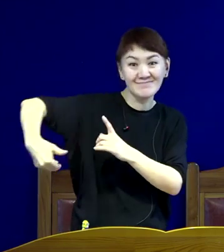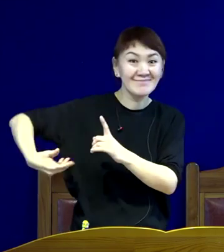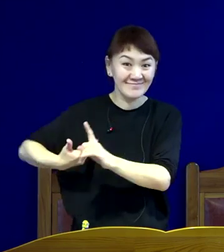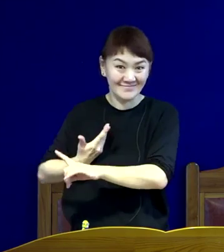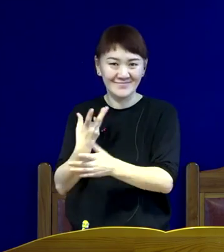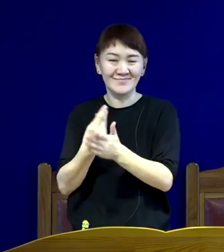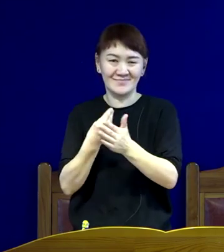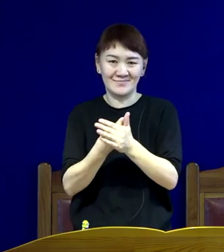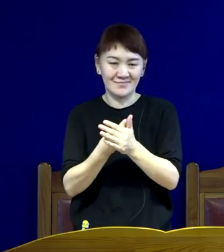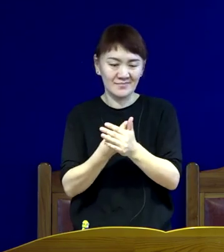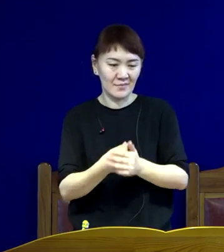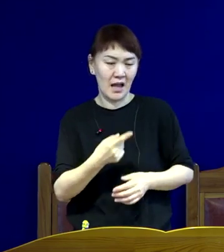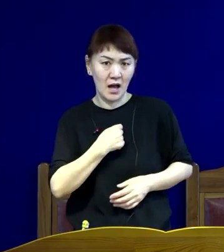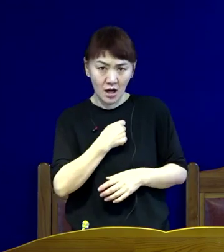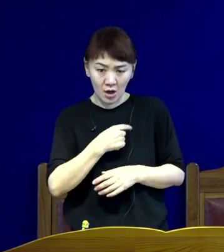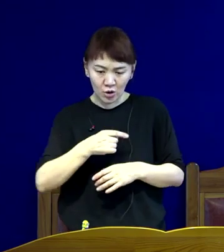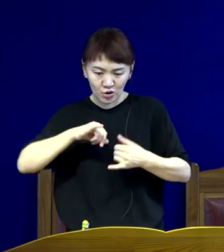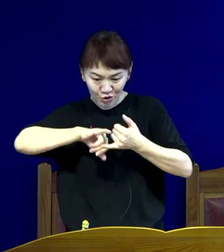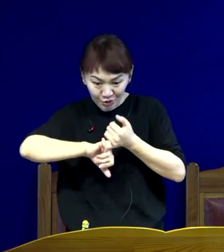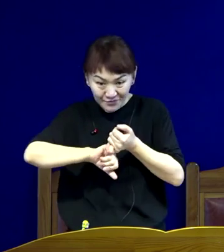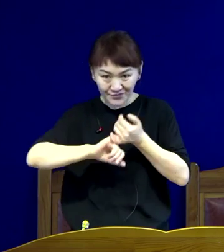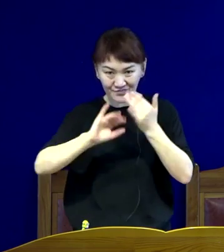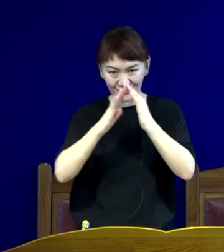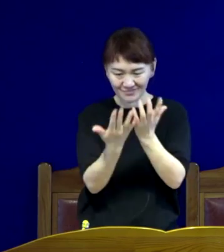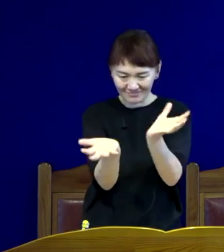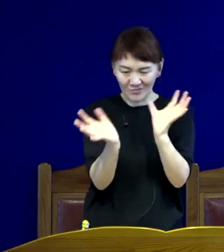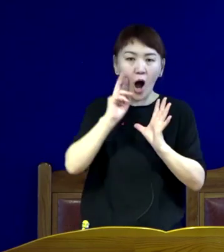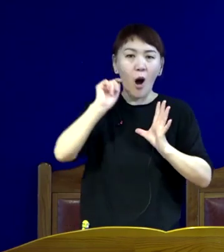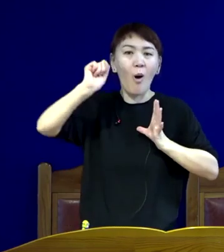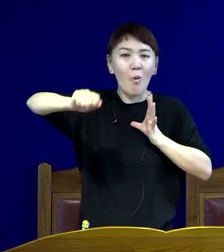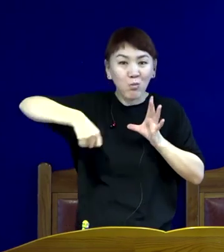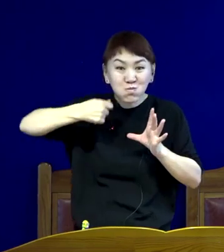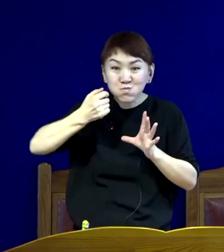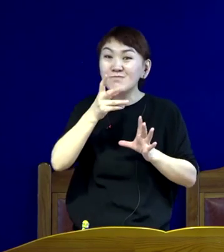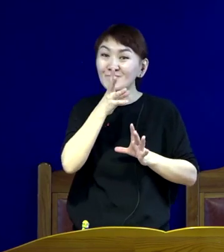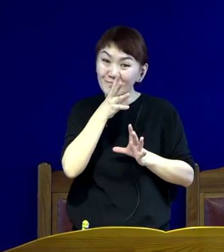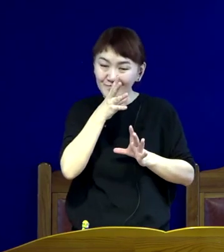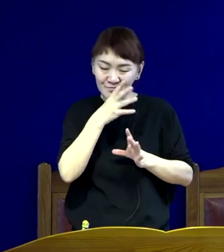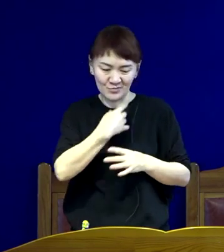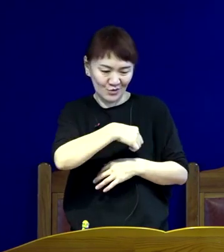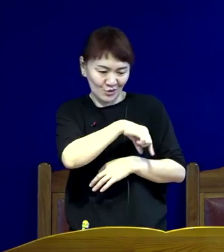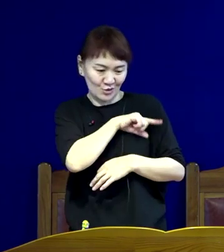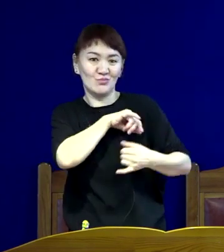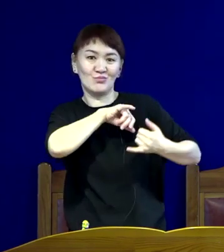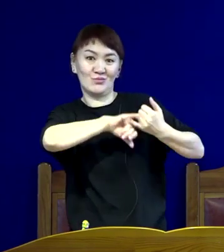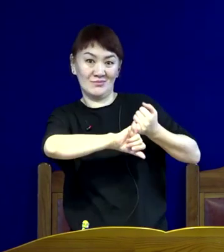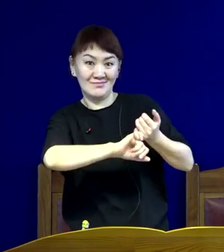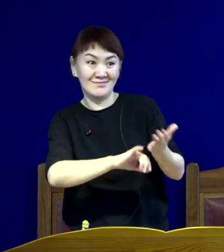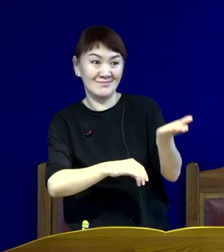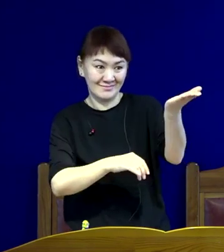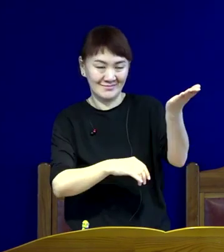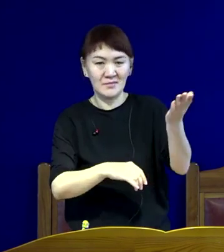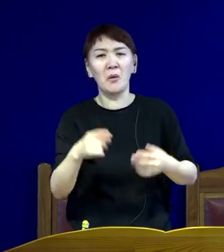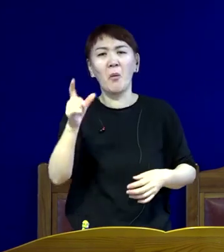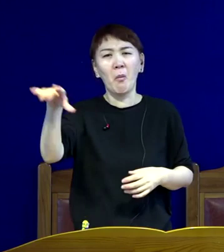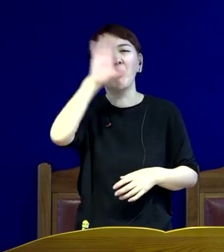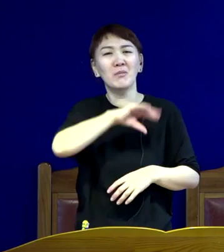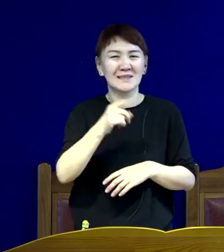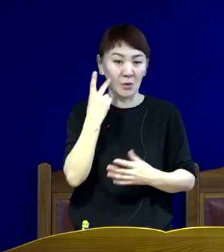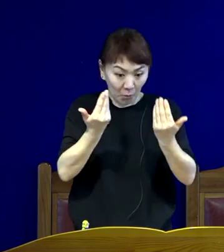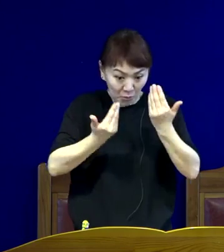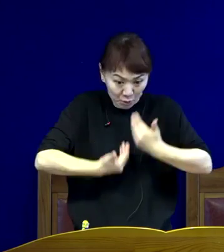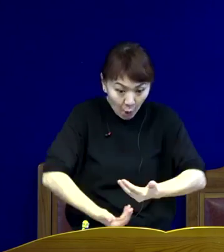нэмдрүүнд нөхрөө тавих хэрэгтэй. За ер нь ингээ хүүхдтэй болохоор яадаг вэ гэхээр хүүхэд хамгийн нэмдрүүнд чухал